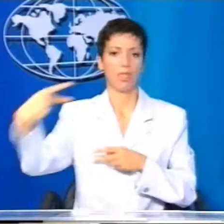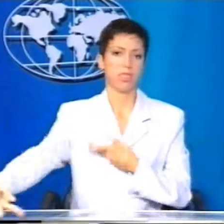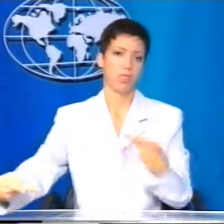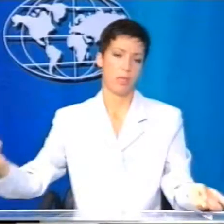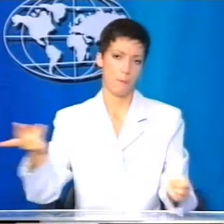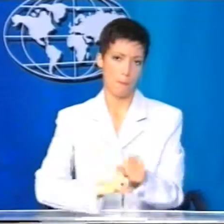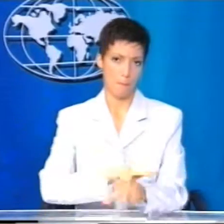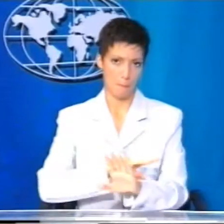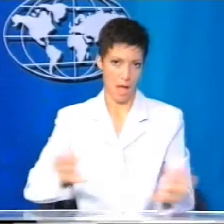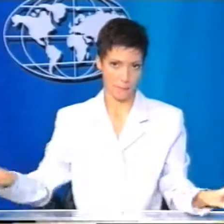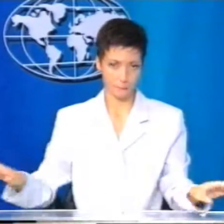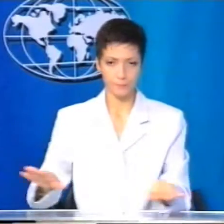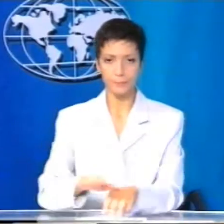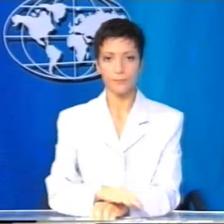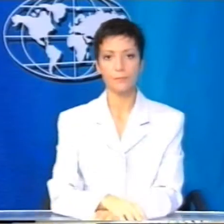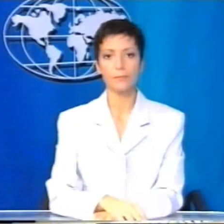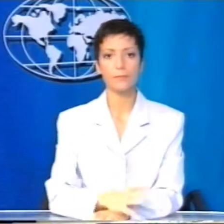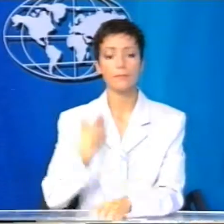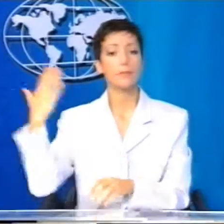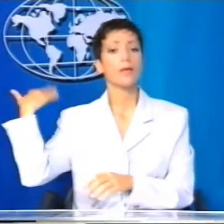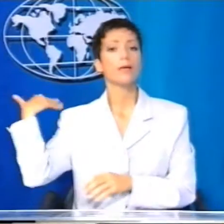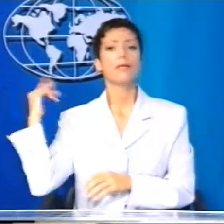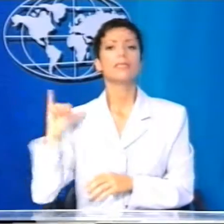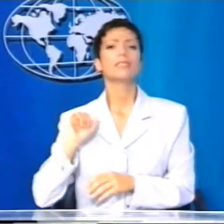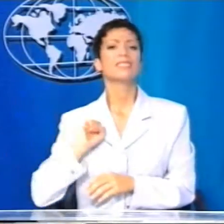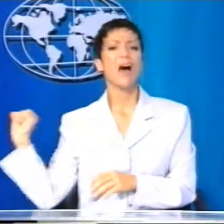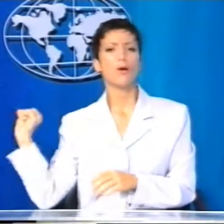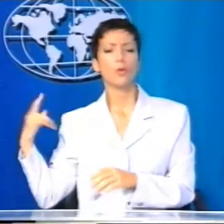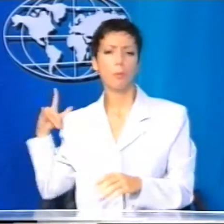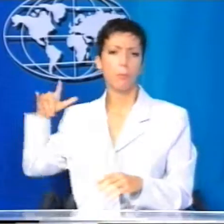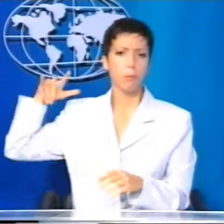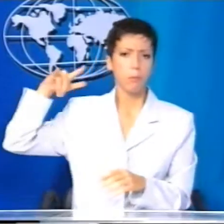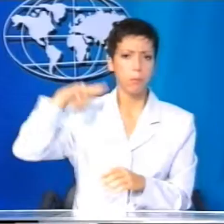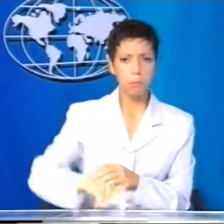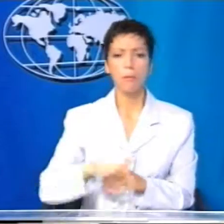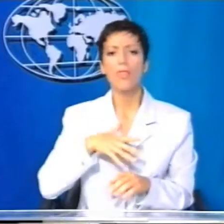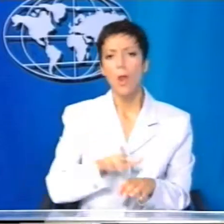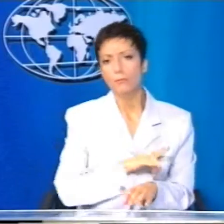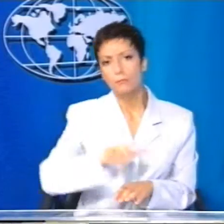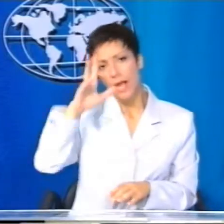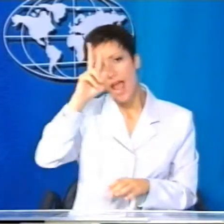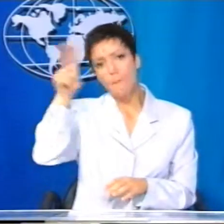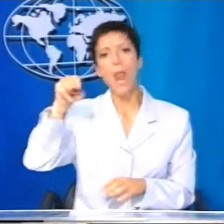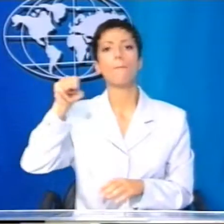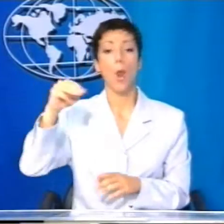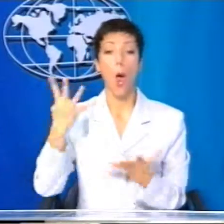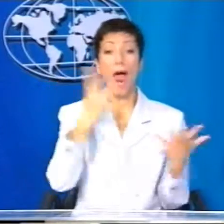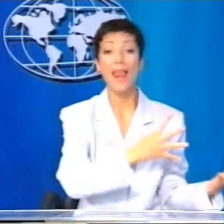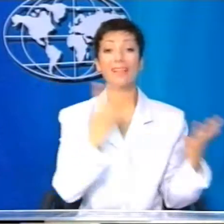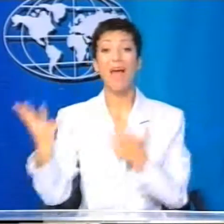Σε θρίλερ εξελίχθηκε η πτήση του Σαββάτου της Ολυμπιακής για Μόναχο με 99 επιβάτες. Ο πιλότος, πάνω από τον